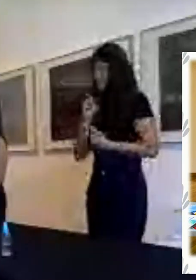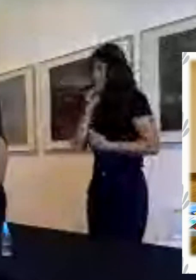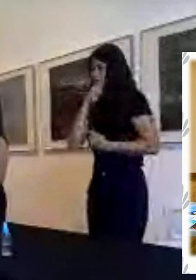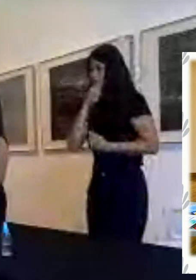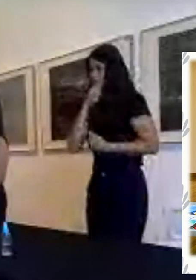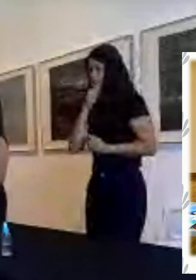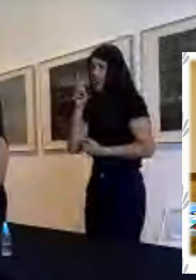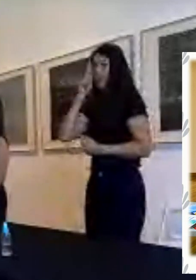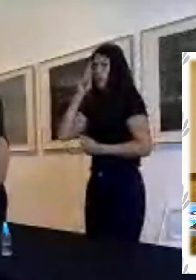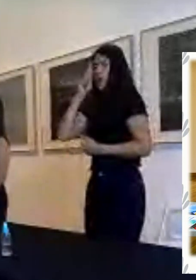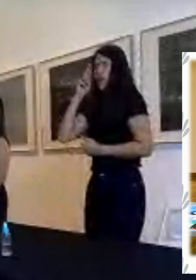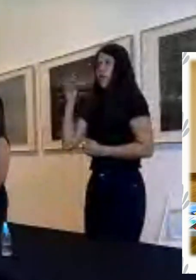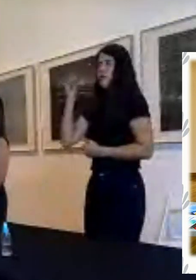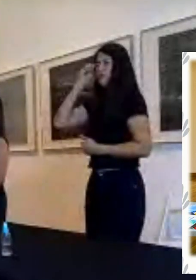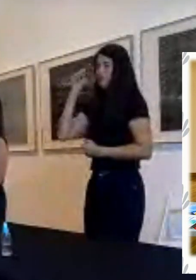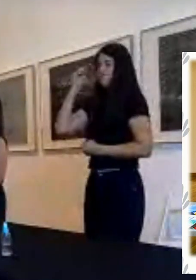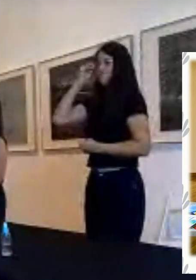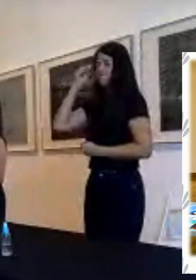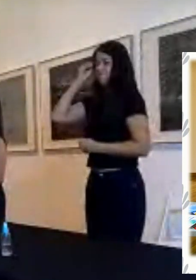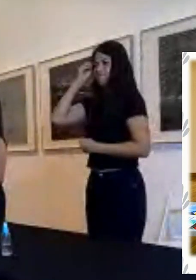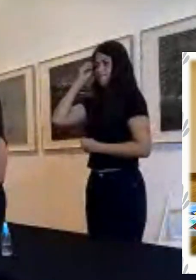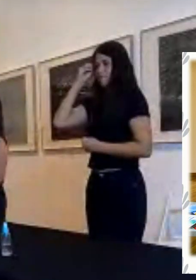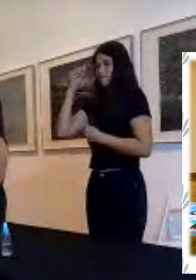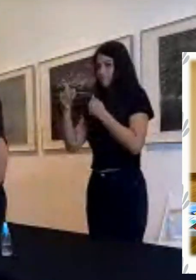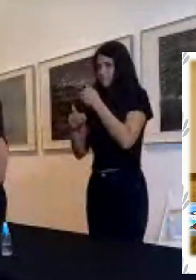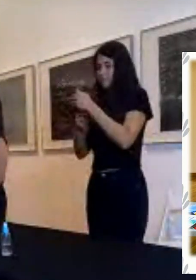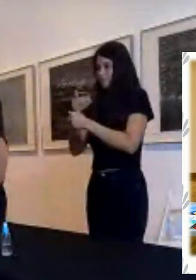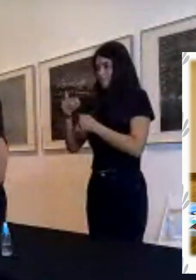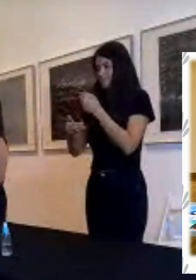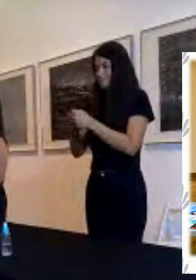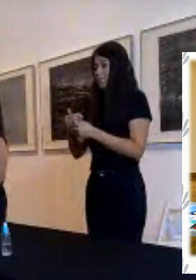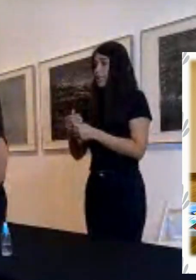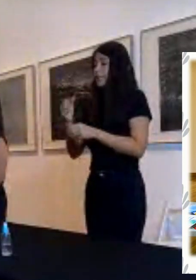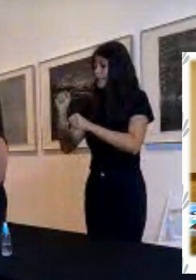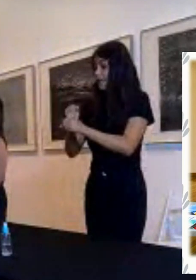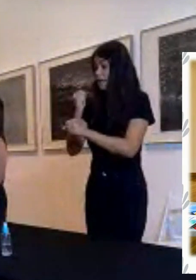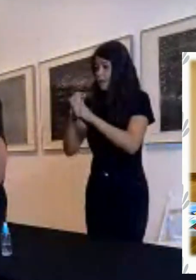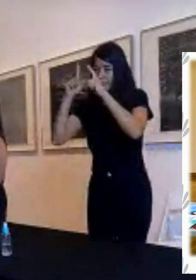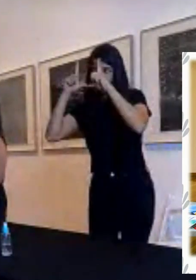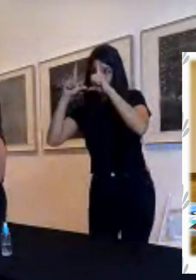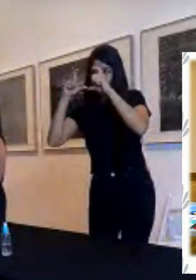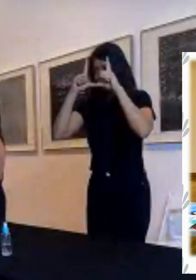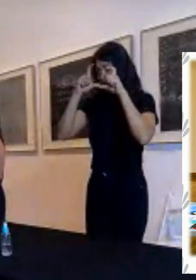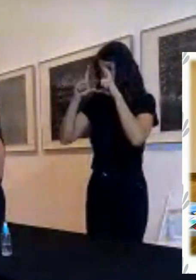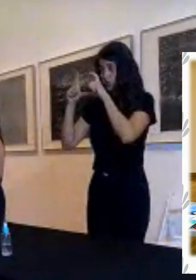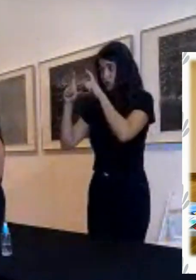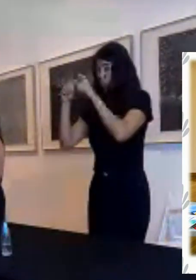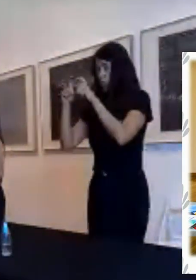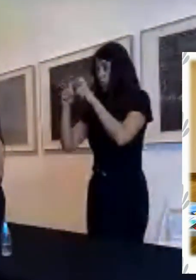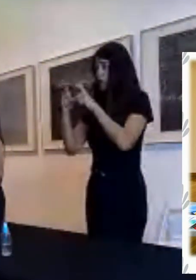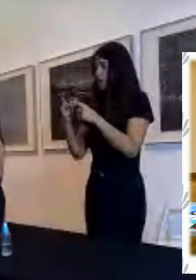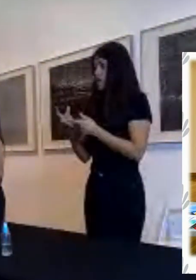recuerdos. Cuando hicimos los talleres de fotografía y